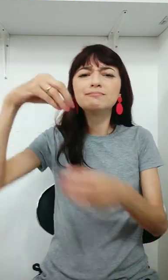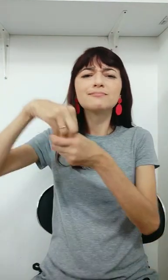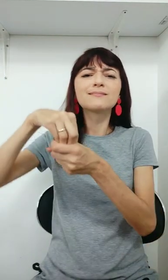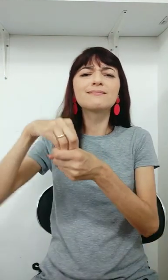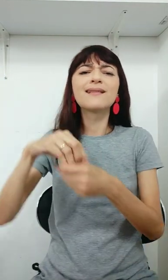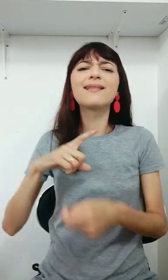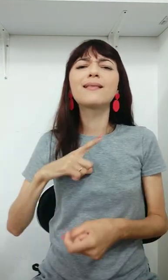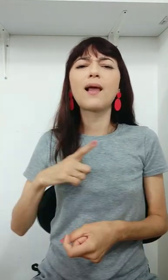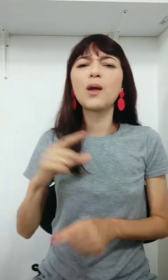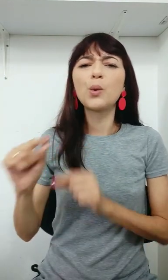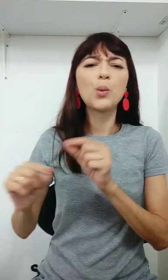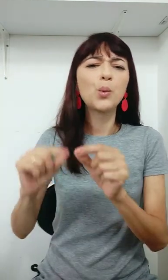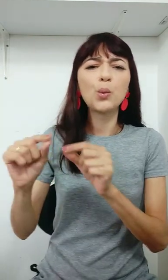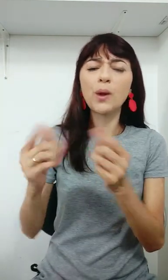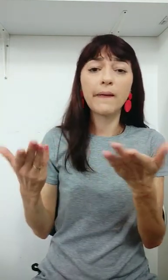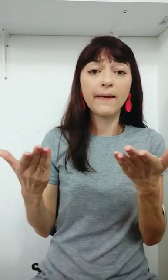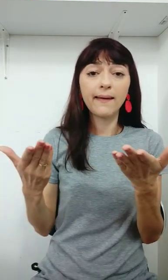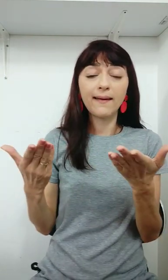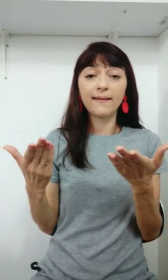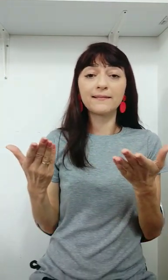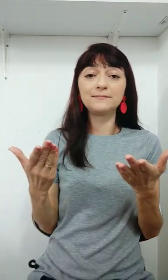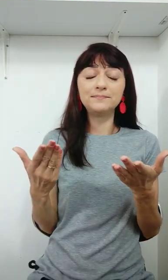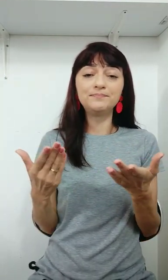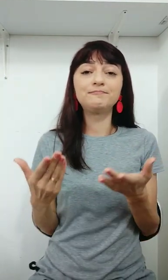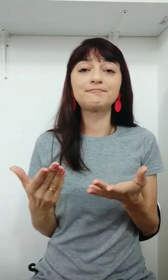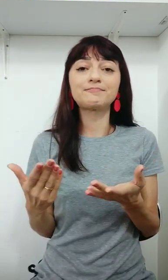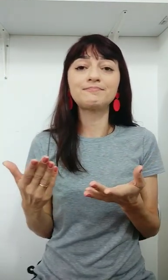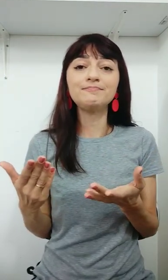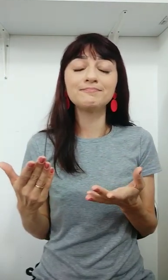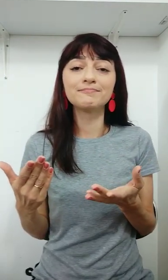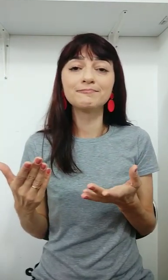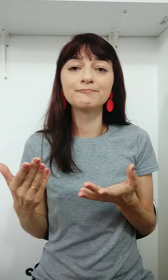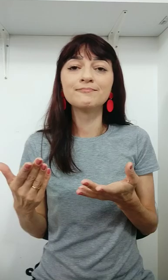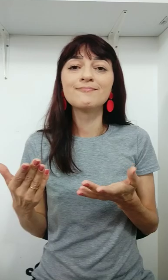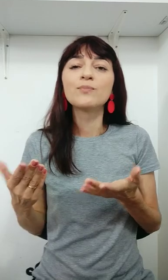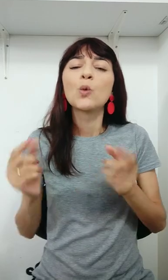Então, falando de cultura surda, o que nós podemos incluir?